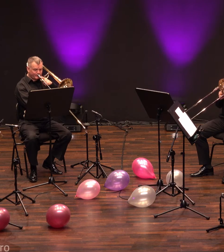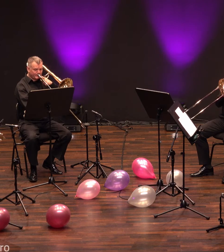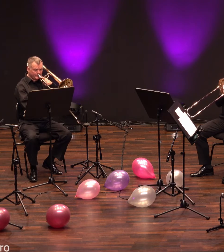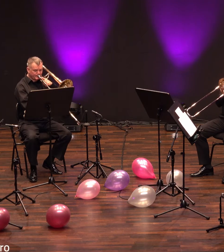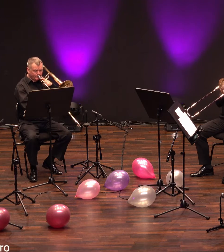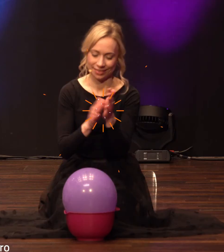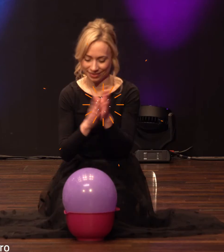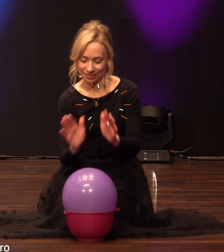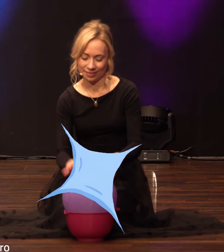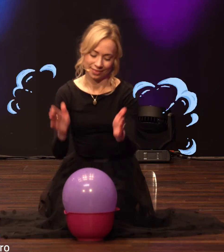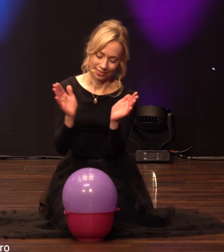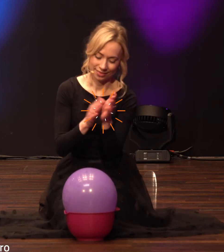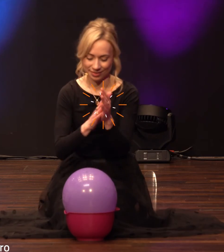balonik.